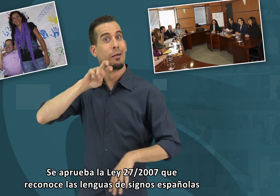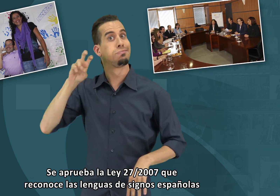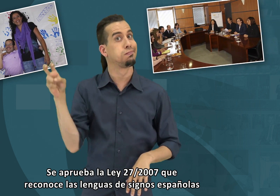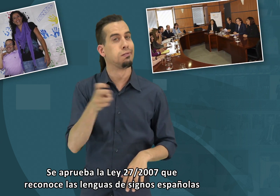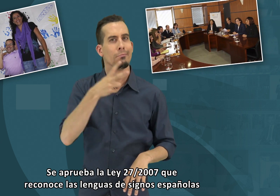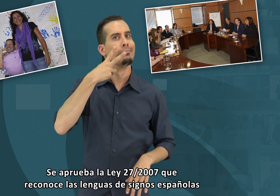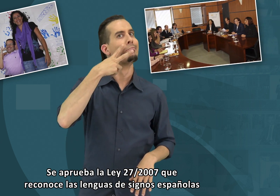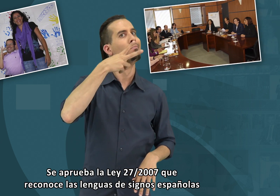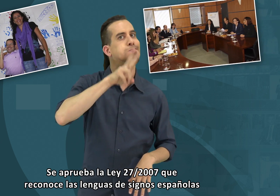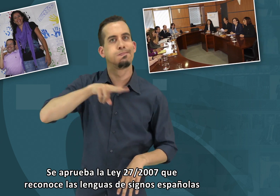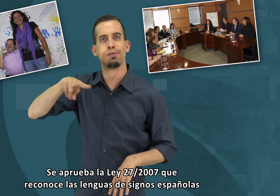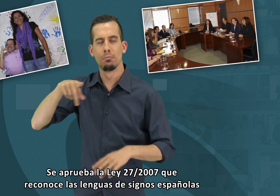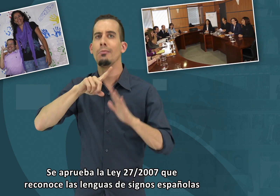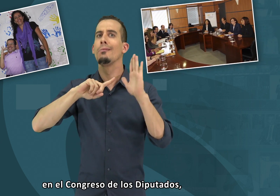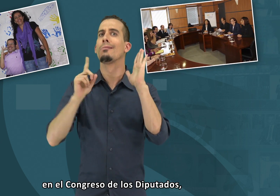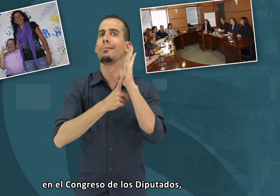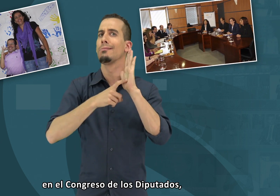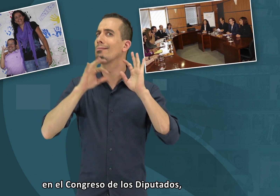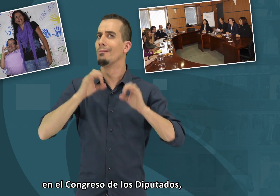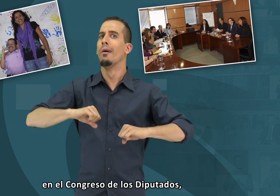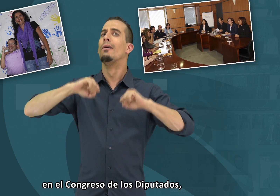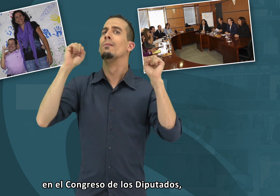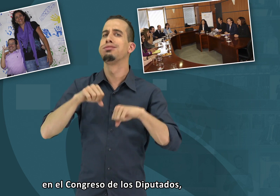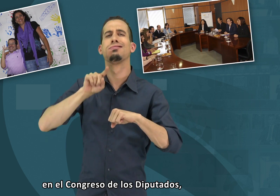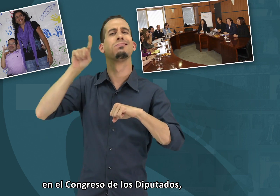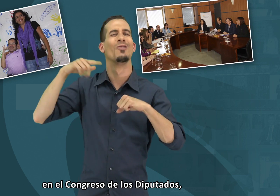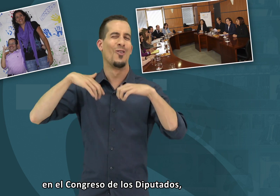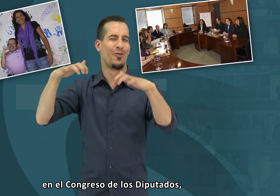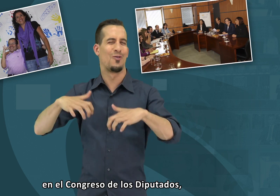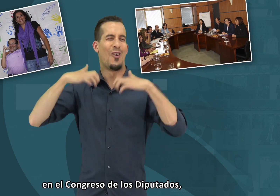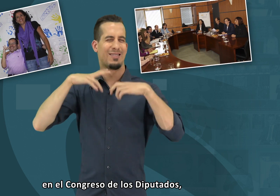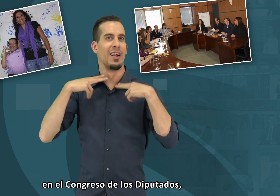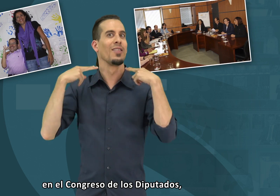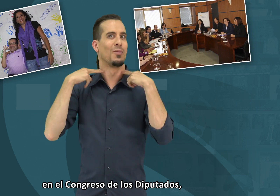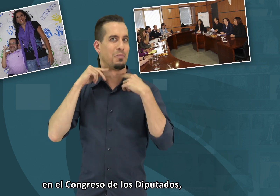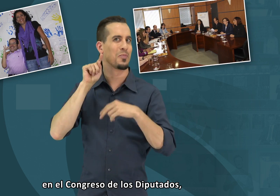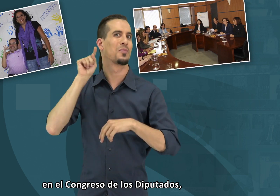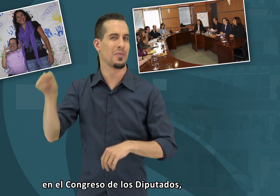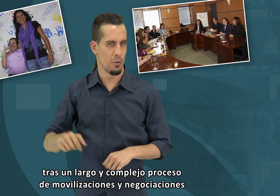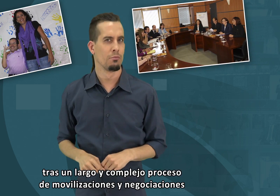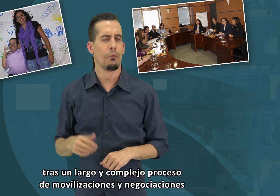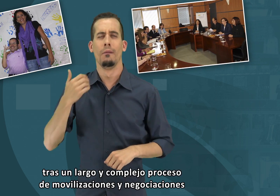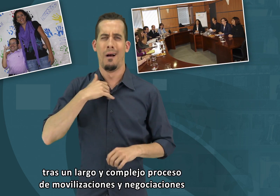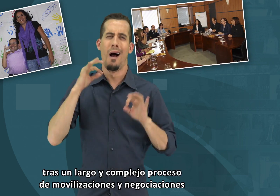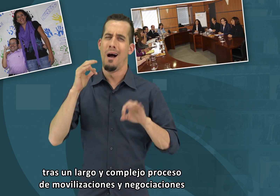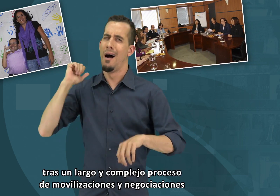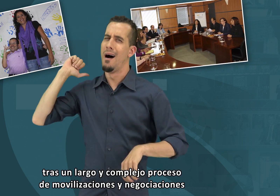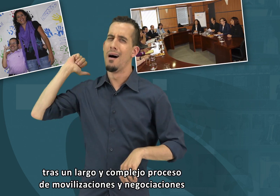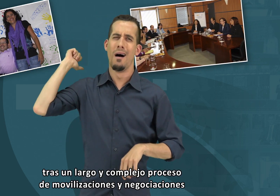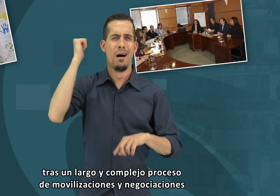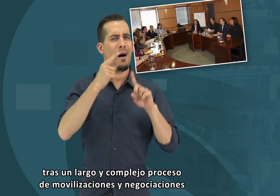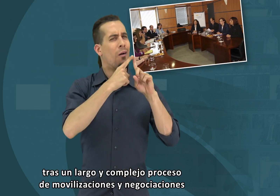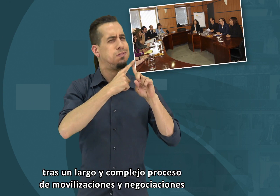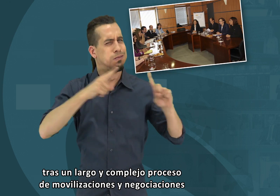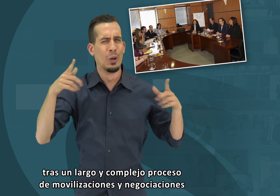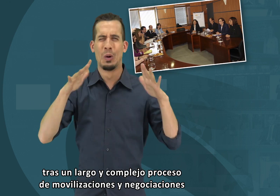27/2007 que reconoce las lenguas de signos españolas en el Congreso de los Diputados. Tras un